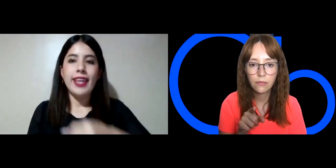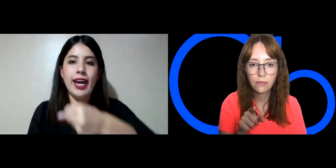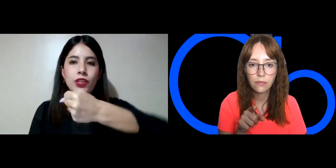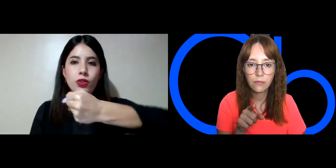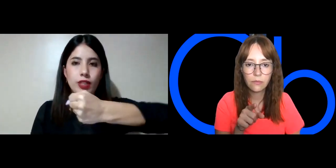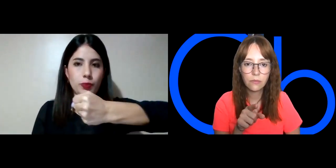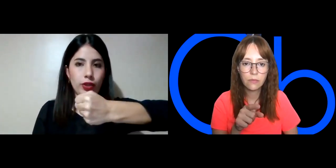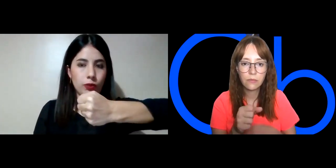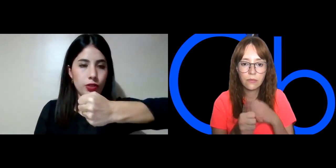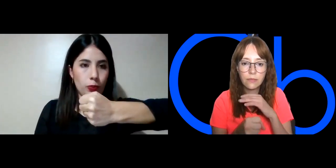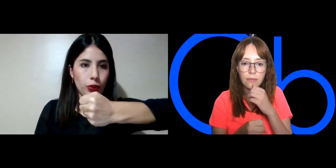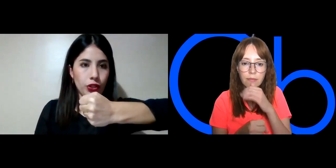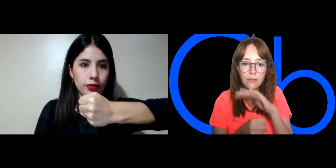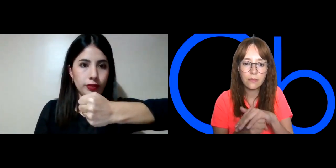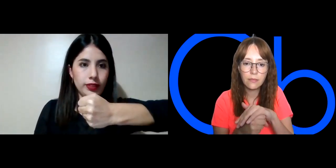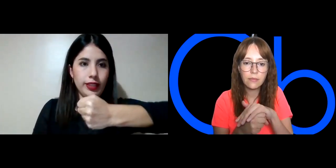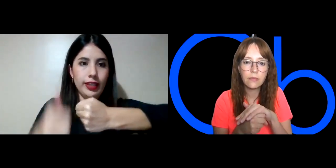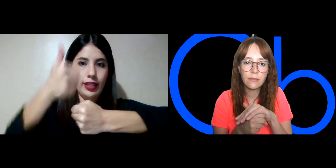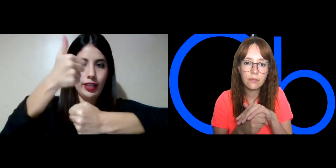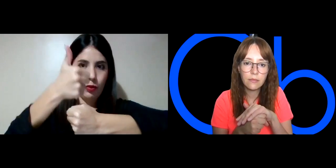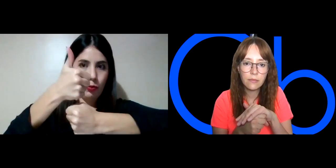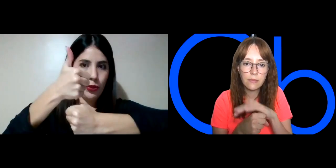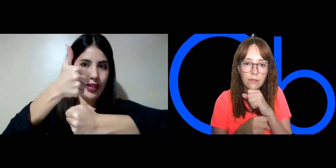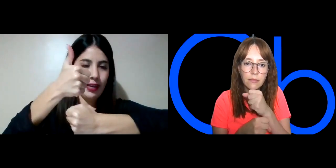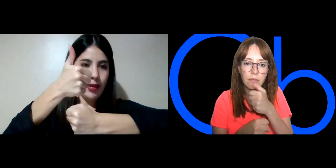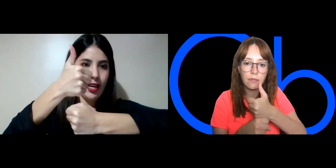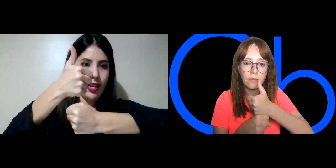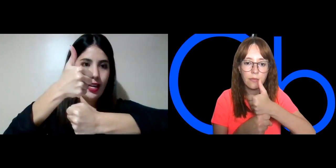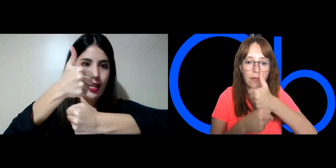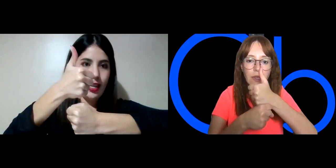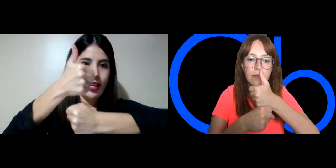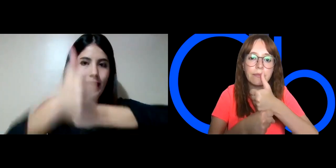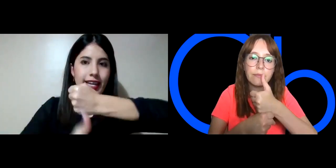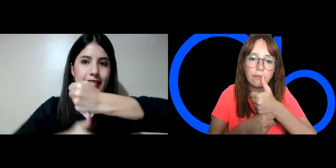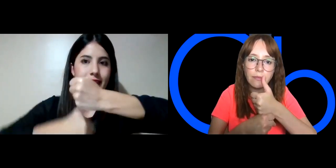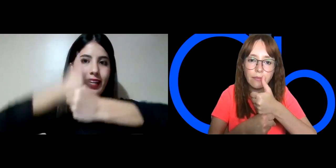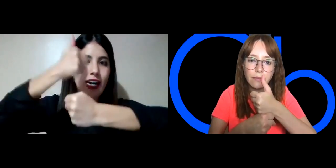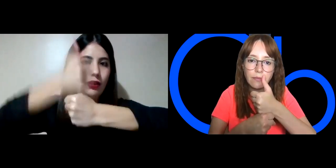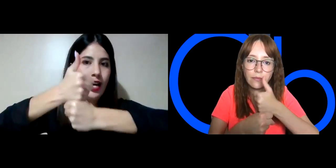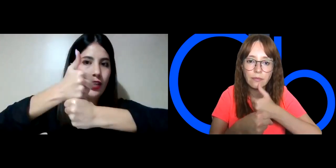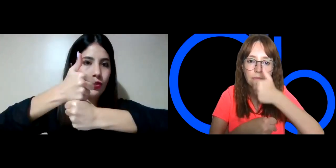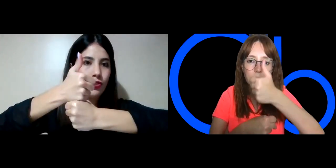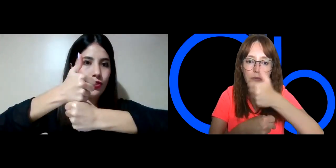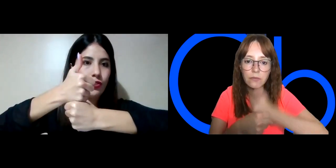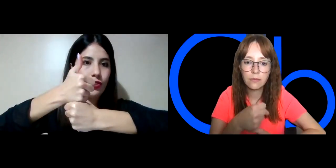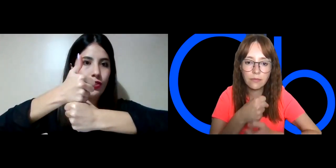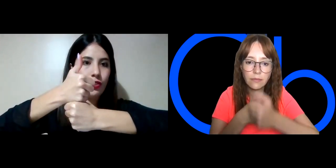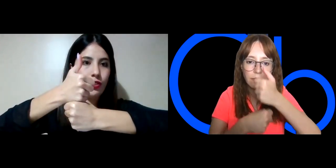seña de años es poner nuestro puño, un puño arriba y girarlo,